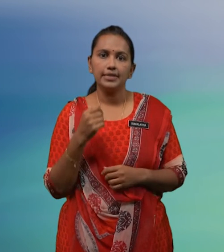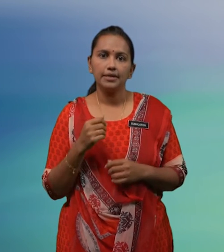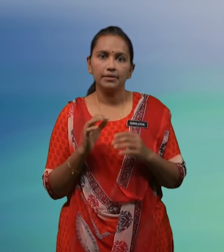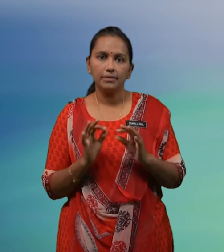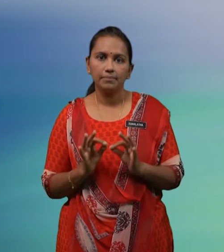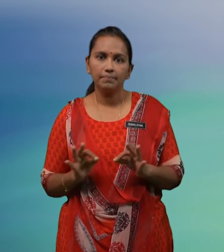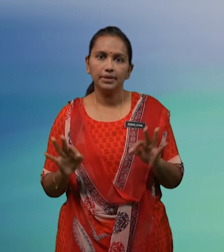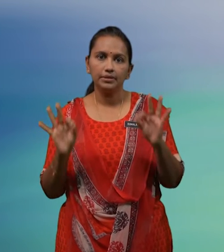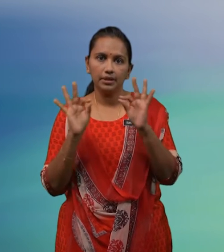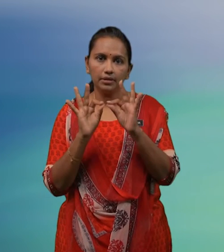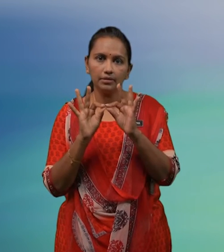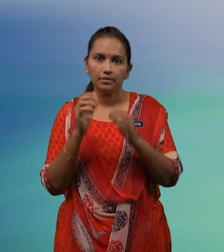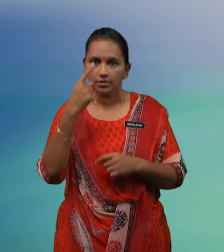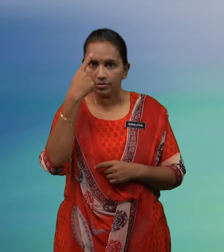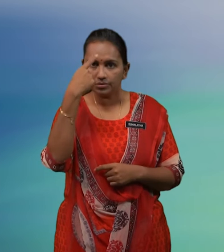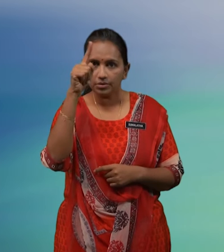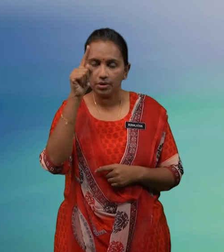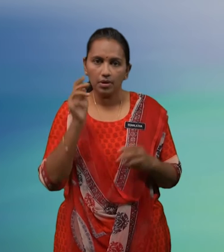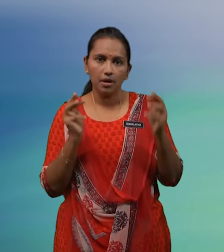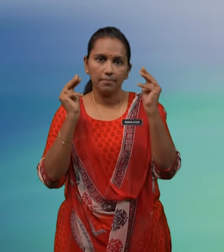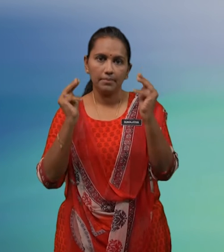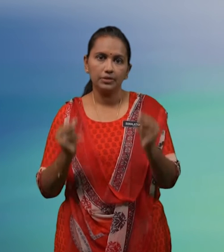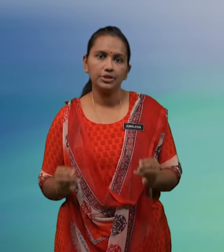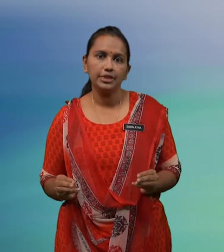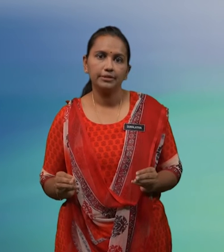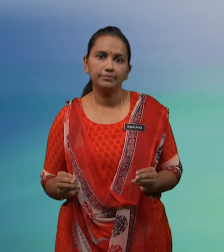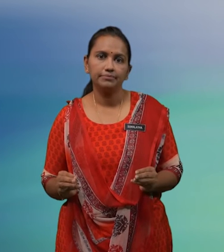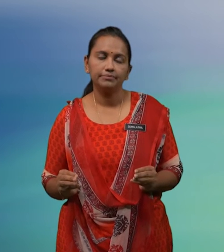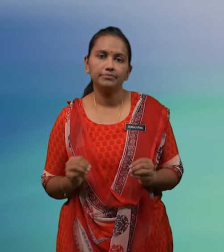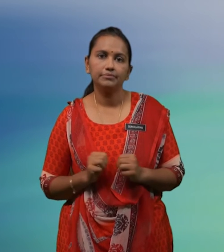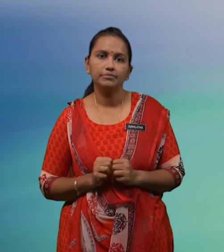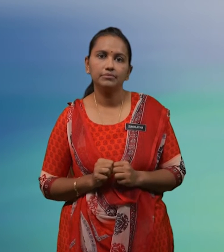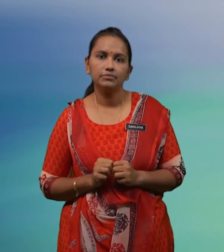pernafasan penting untuk manusia?